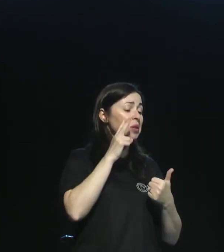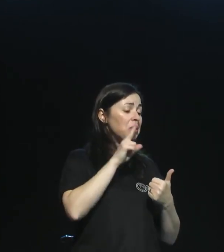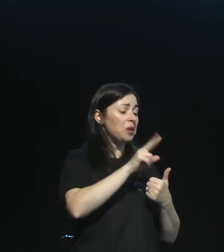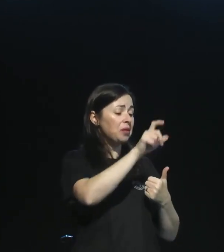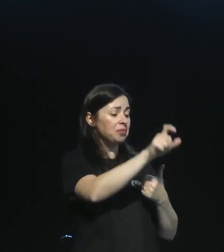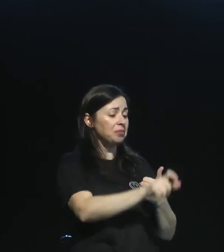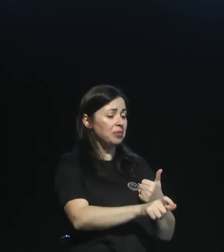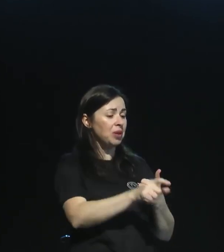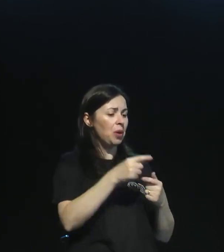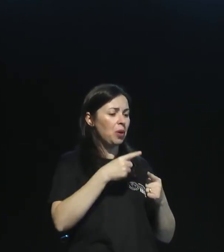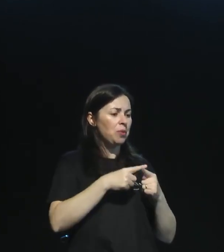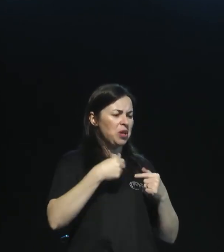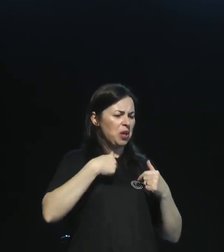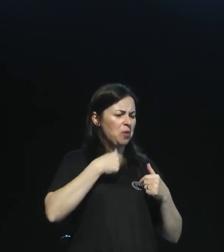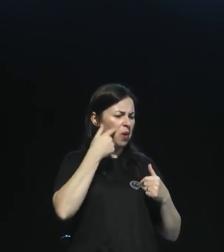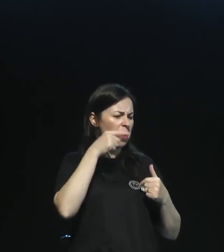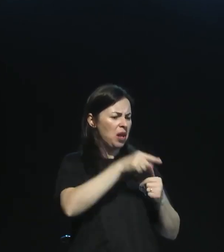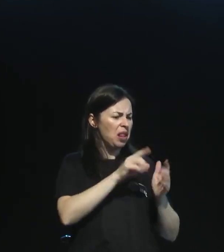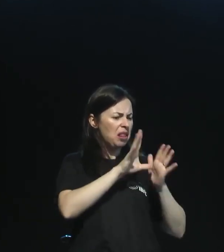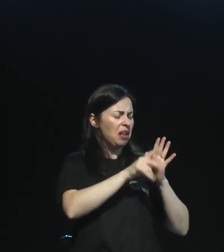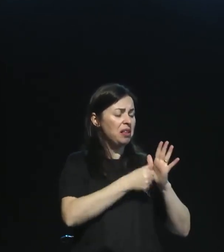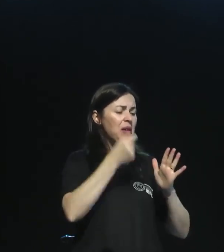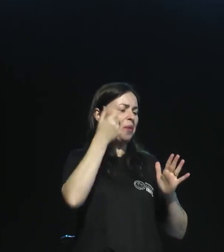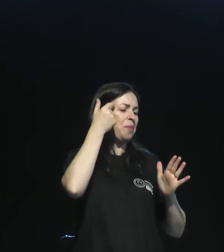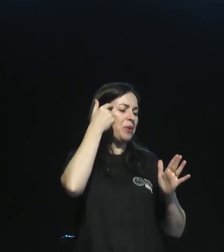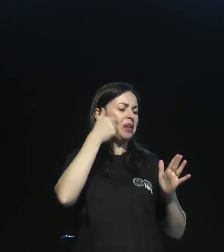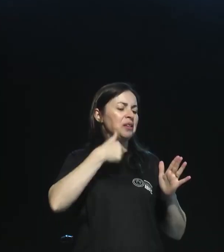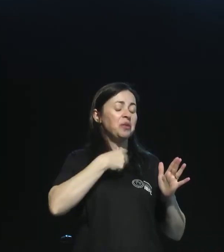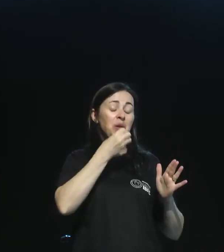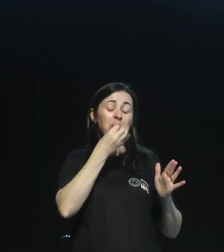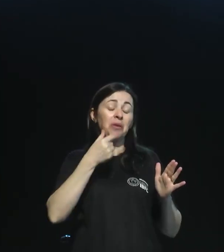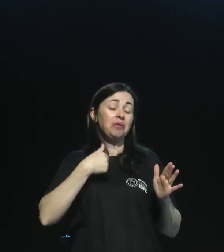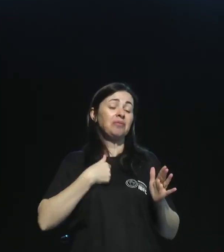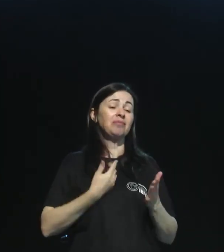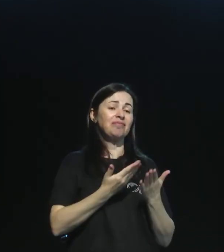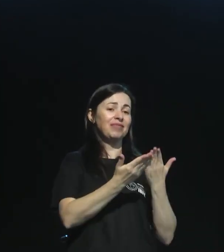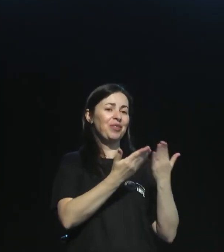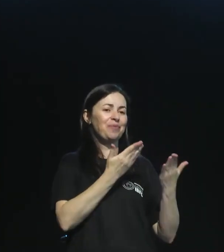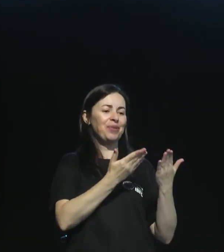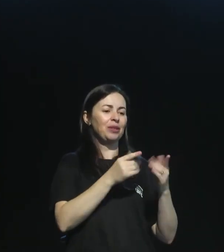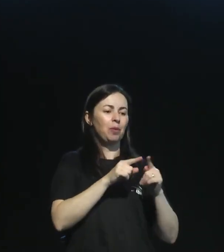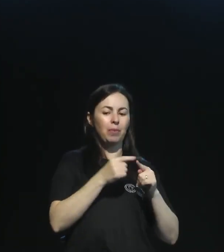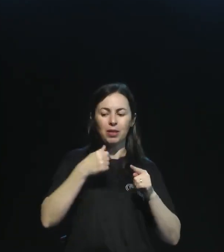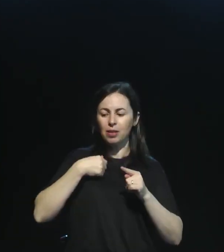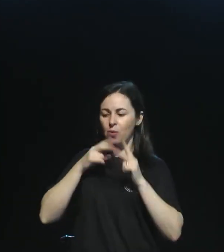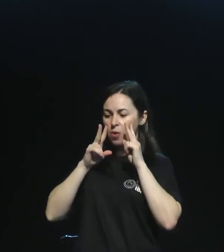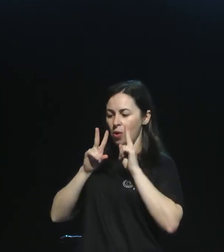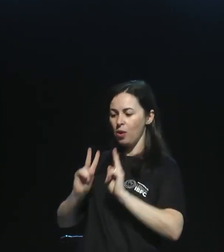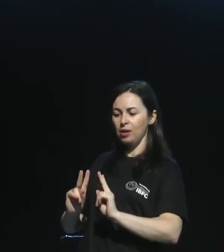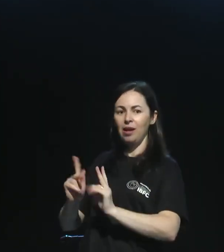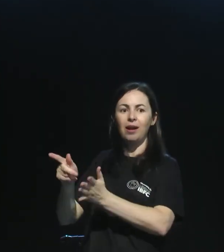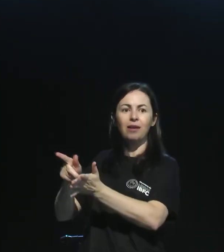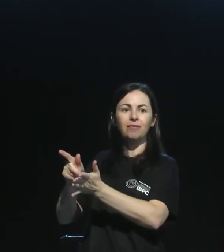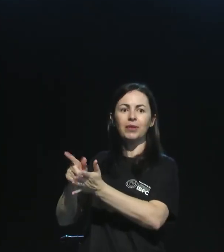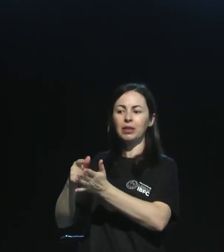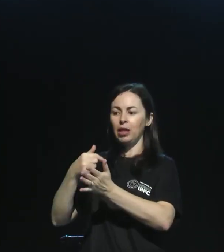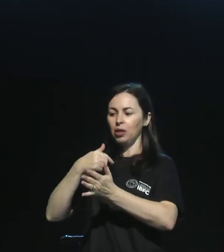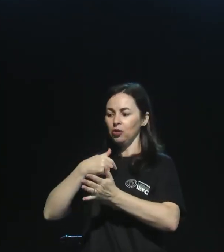Eu olhar para um ladrão, para um criminoso, eu até sou bom. Mas eu olhar para a verdade me faz eu me sentir